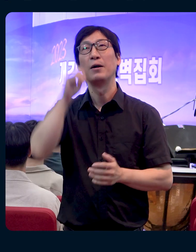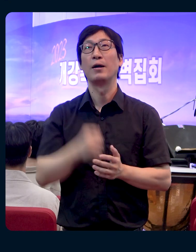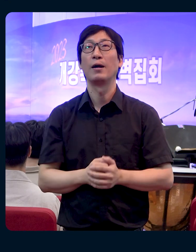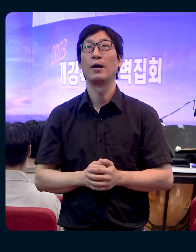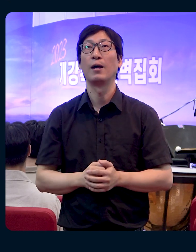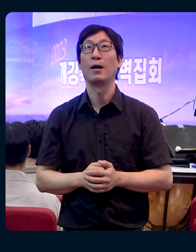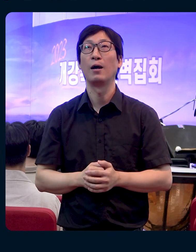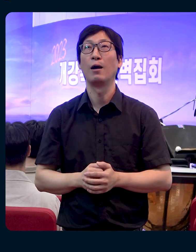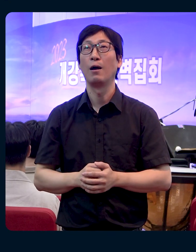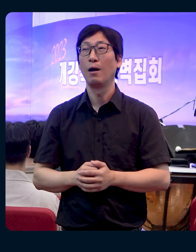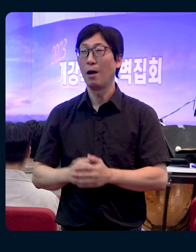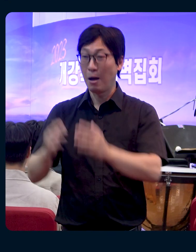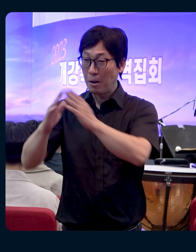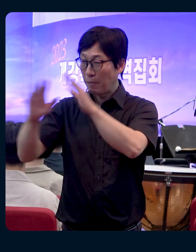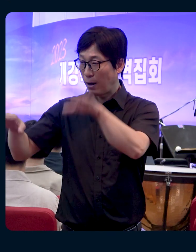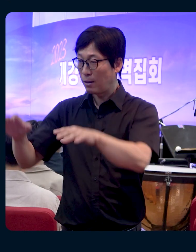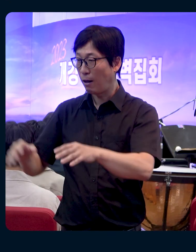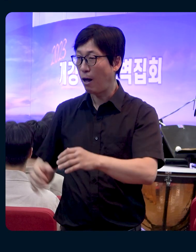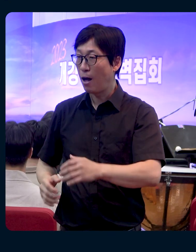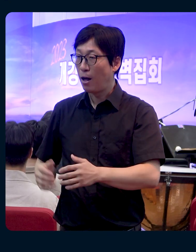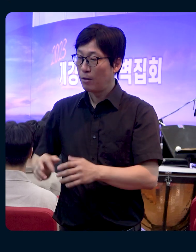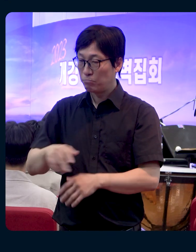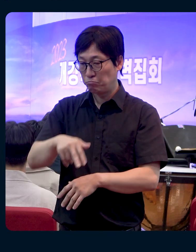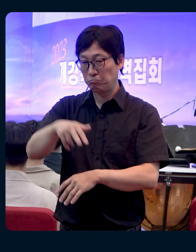사람 그렇게 달리는 사람 없어요.